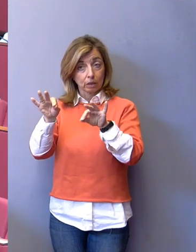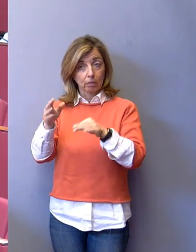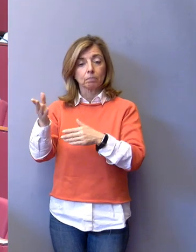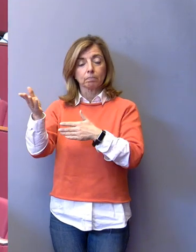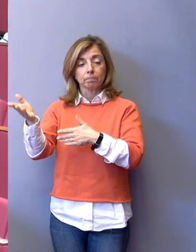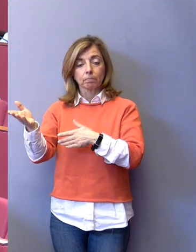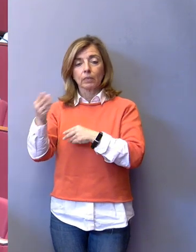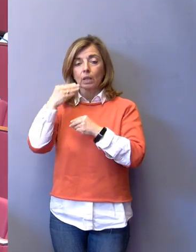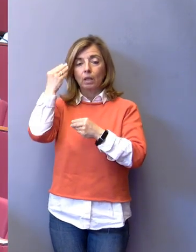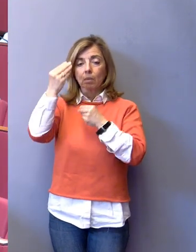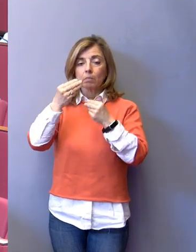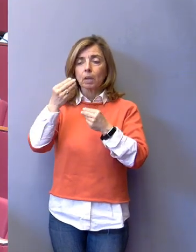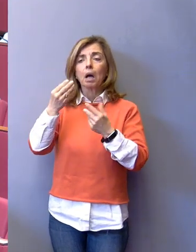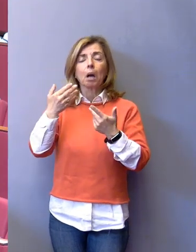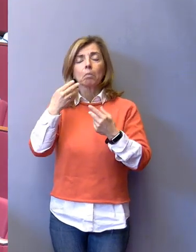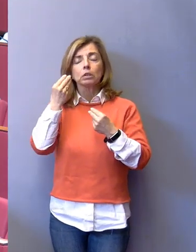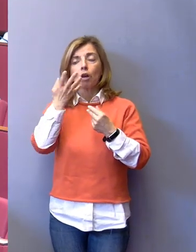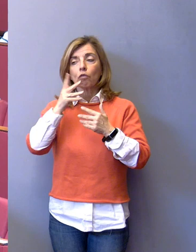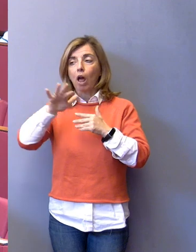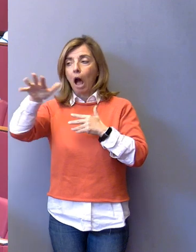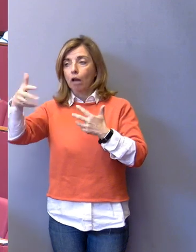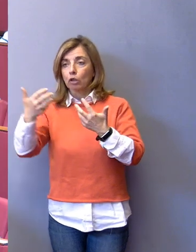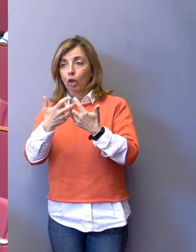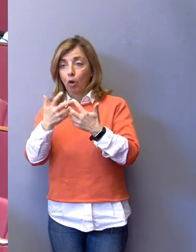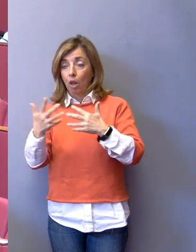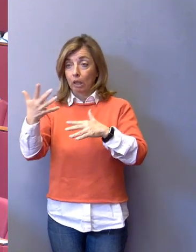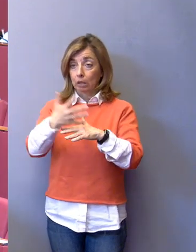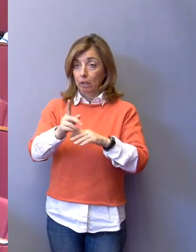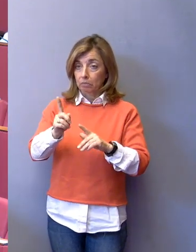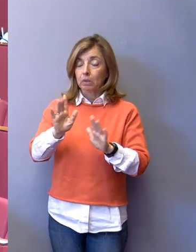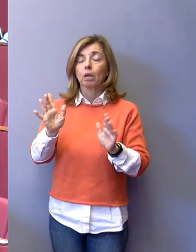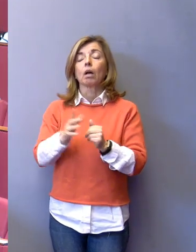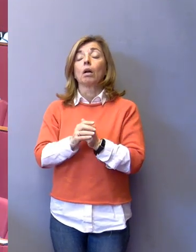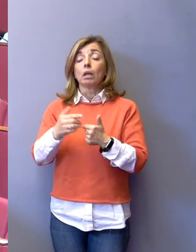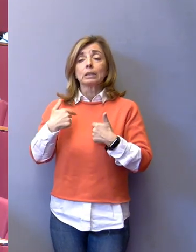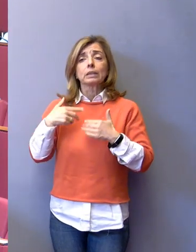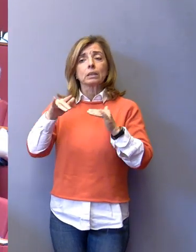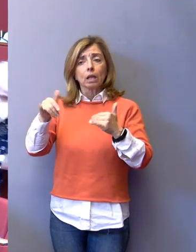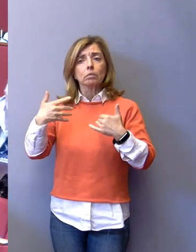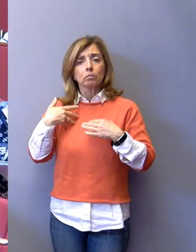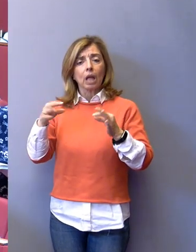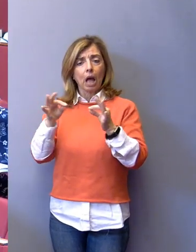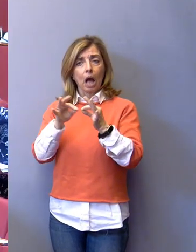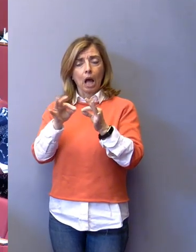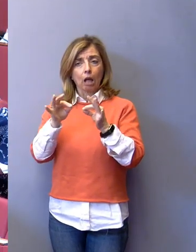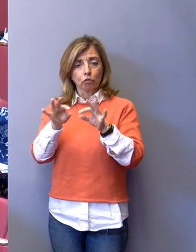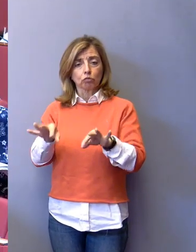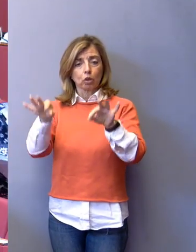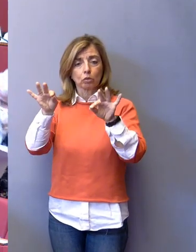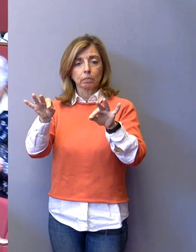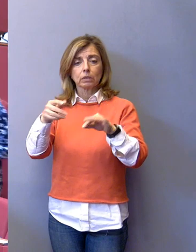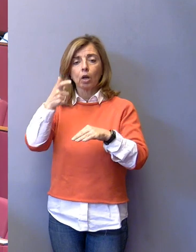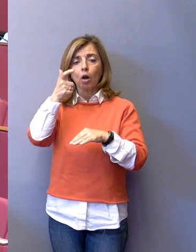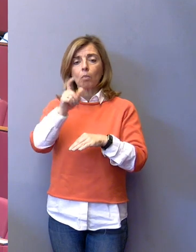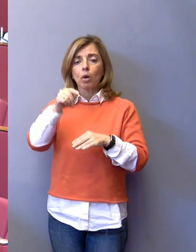volessero intervenire prima gli altri colleghi ma sia a favore perché non ho memoria in questo consiglio comunale